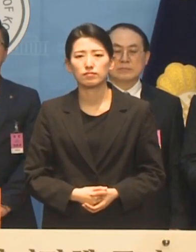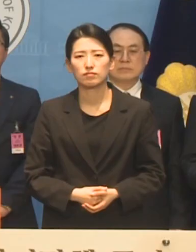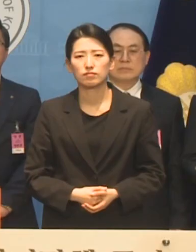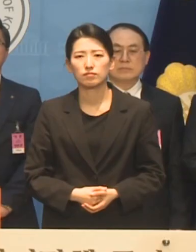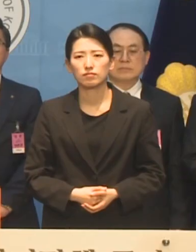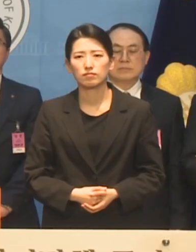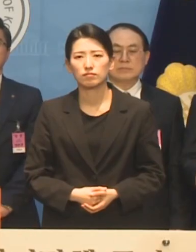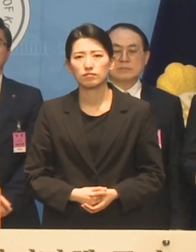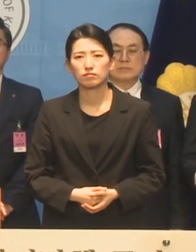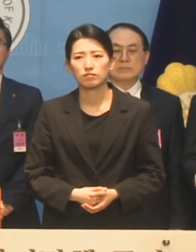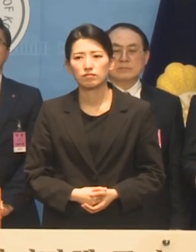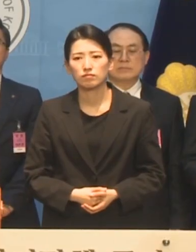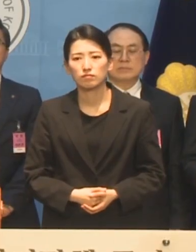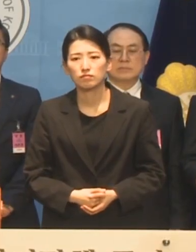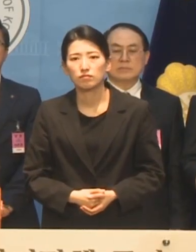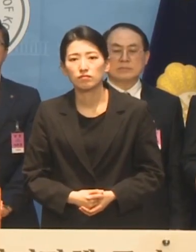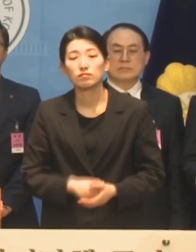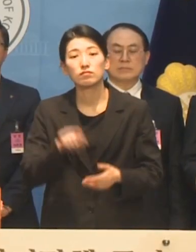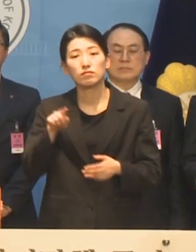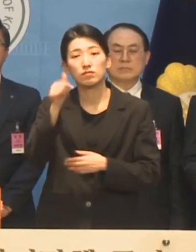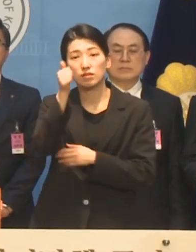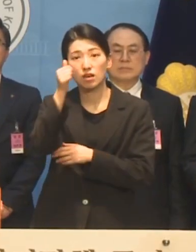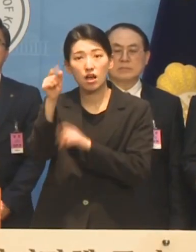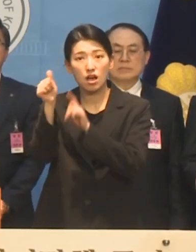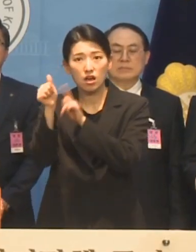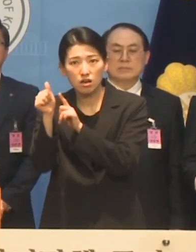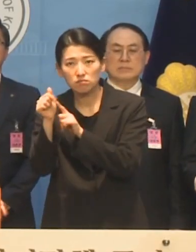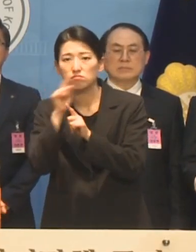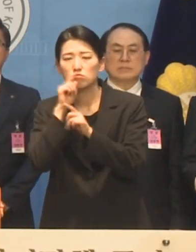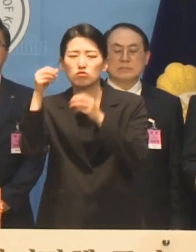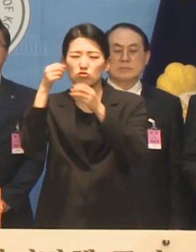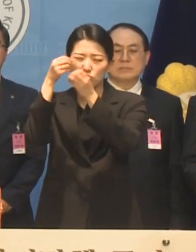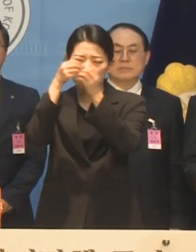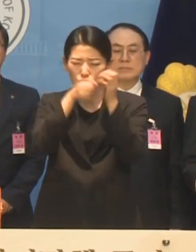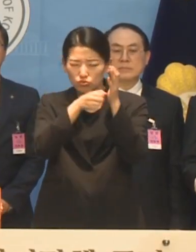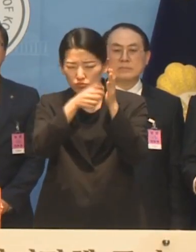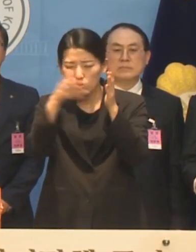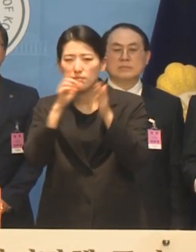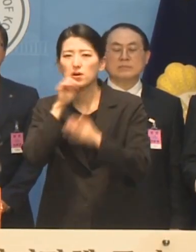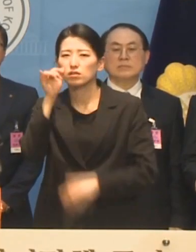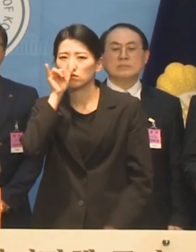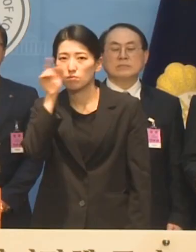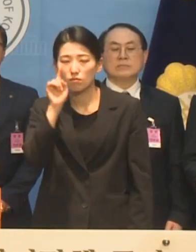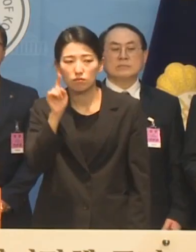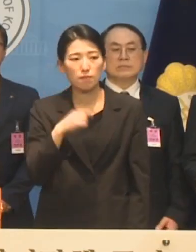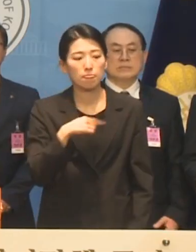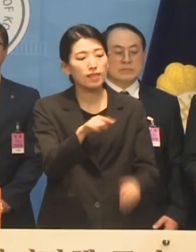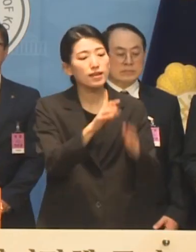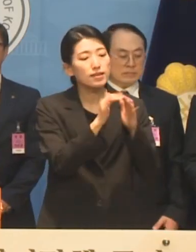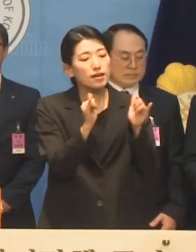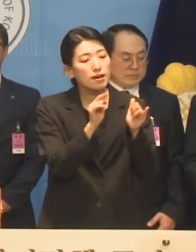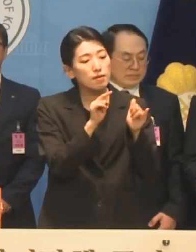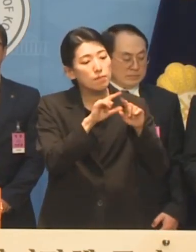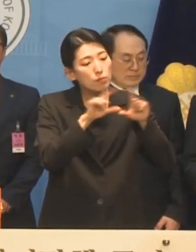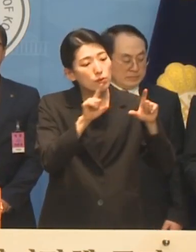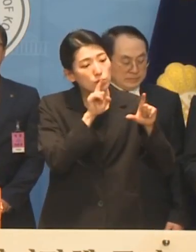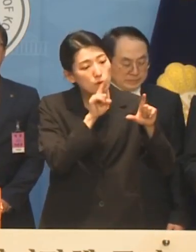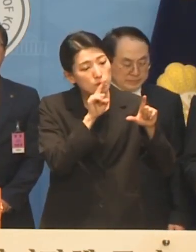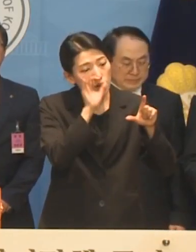하이데거는 언어는 존재의 집이다라고 했습니다. 사람이 하는 말은 그가 평상시 마음에 품은 것을